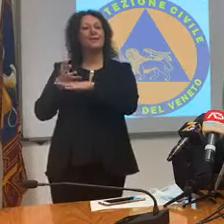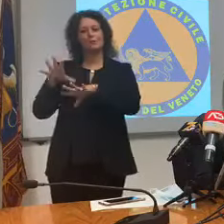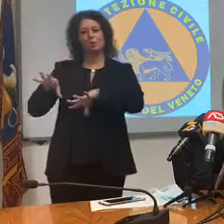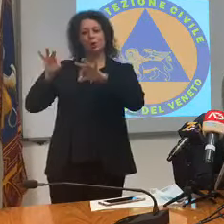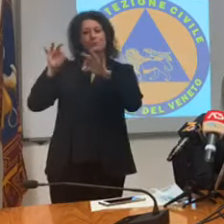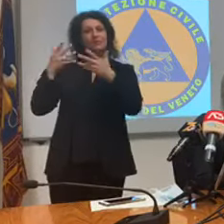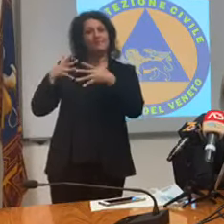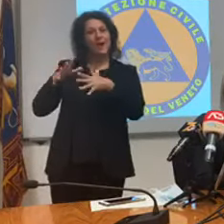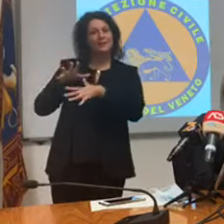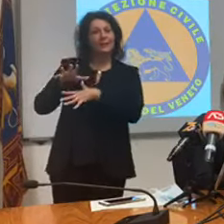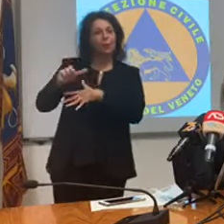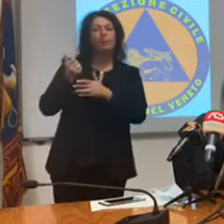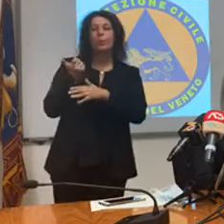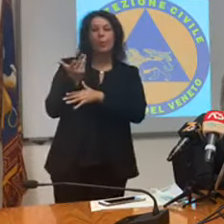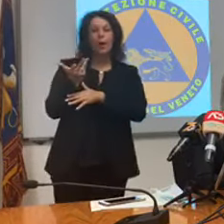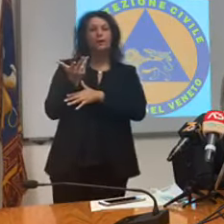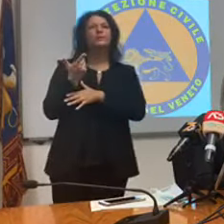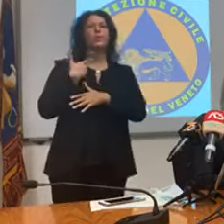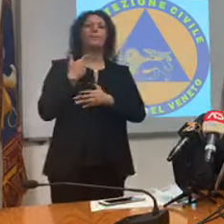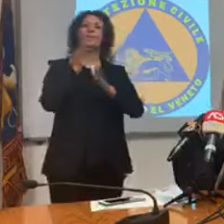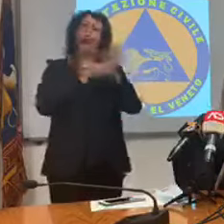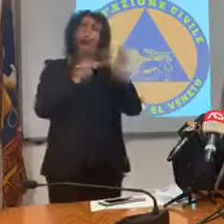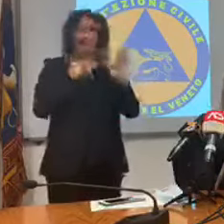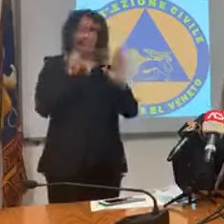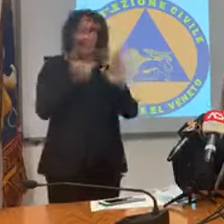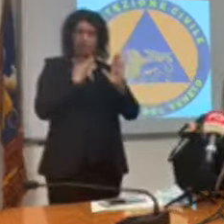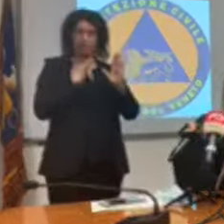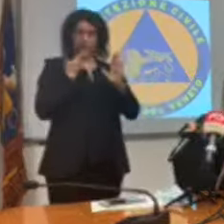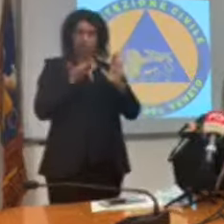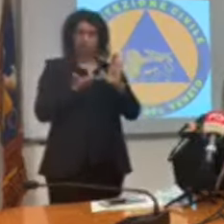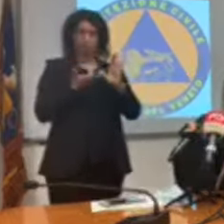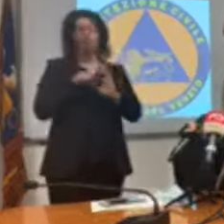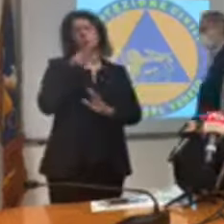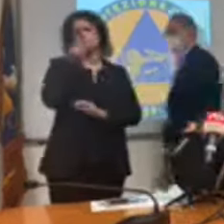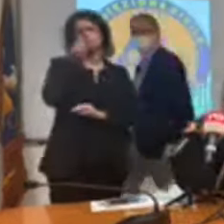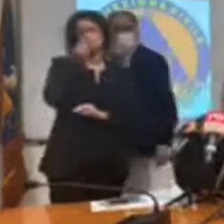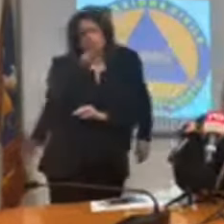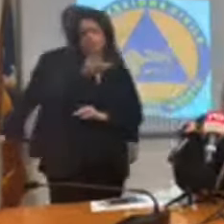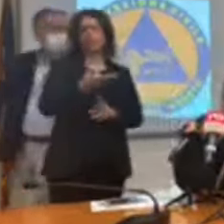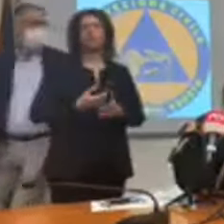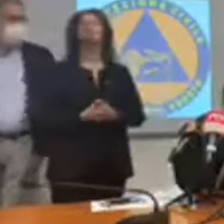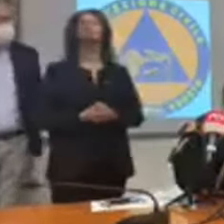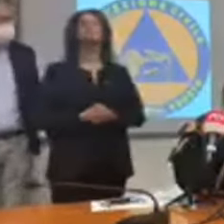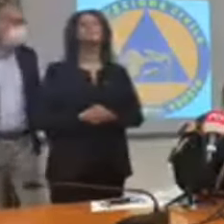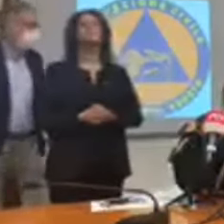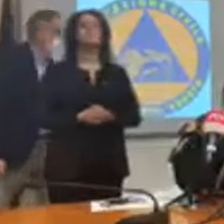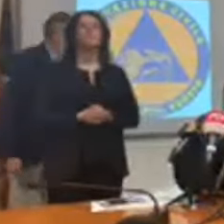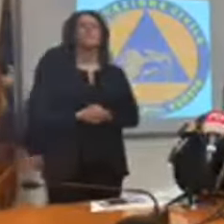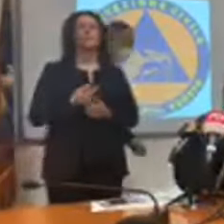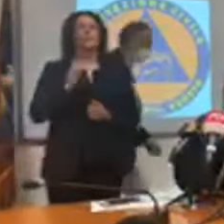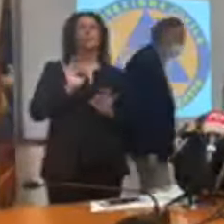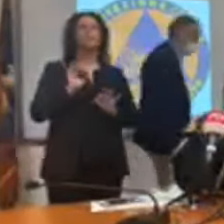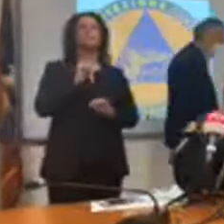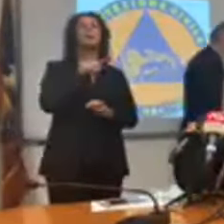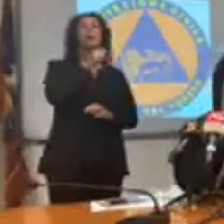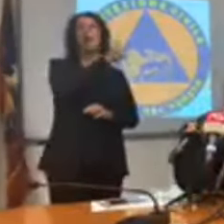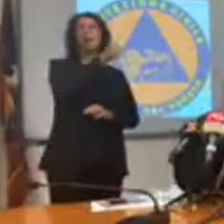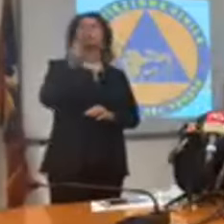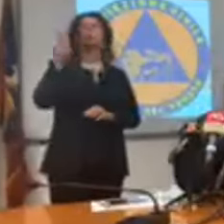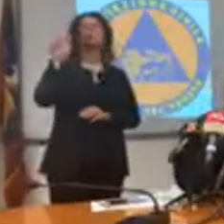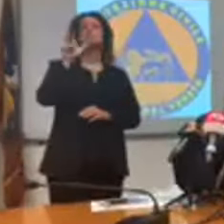quindi appena avremo questo dato, sia il dato aggregato ma anche eventualmente il dato singolo, quindi su ogni singola USL, ve lo